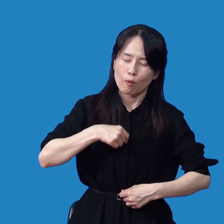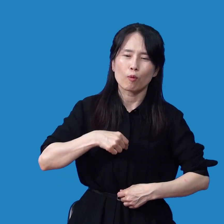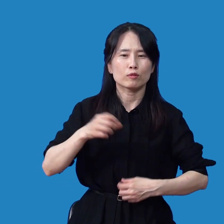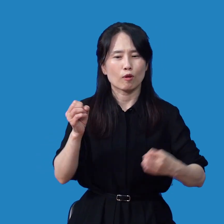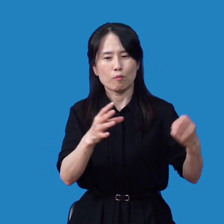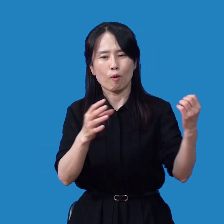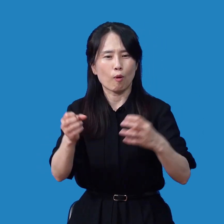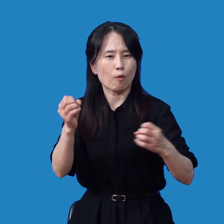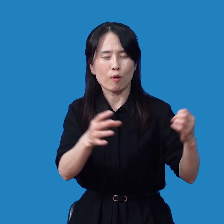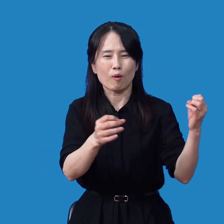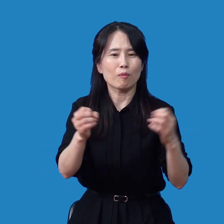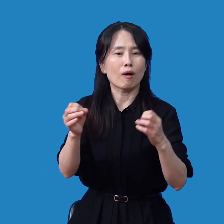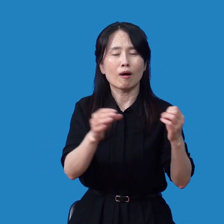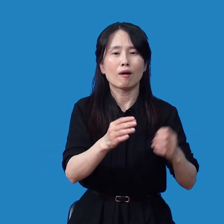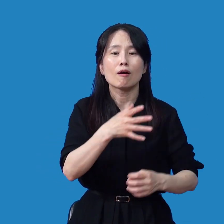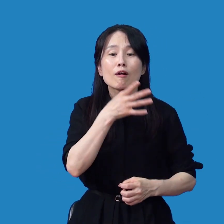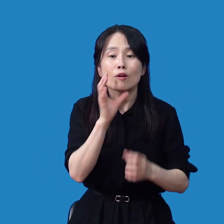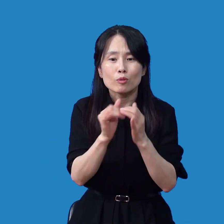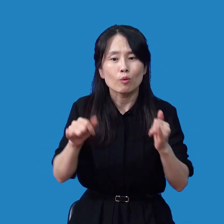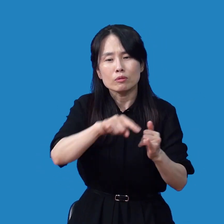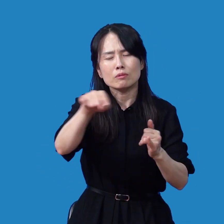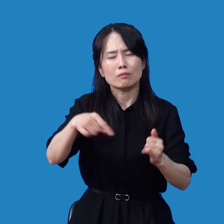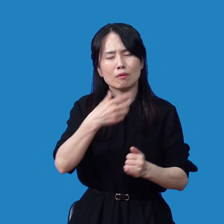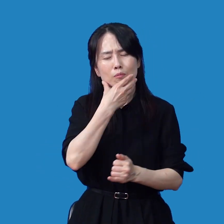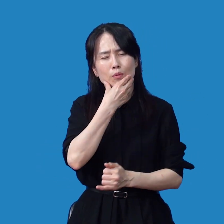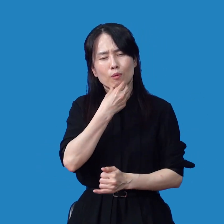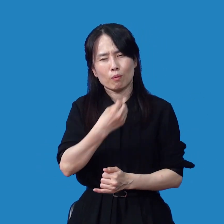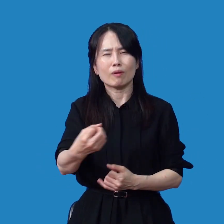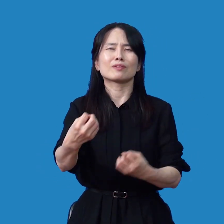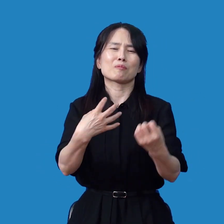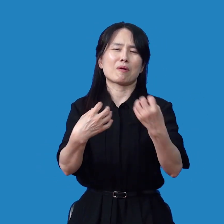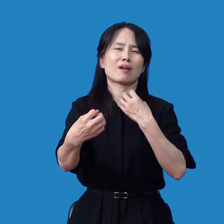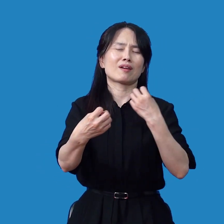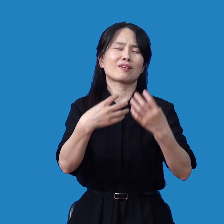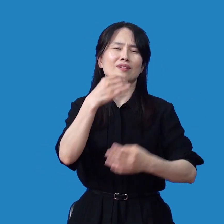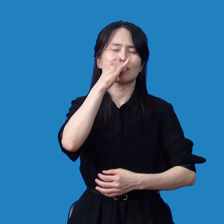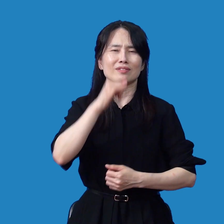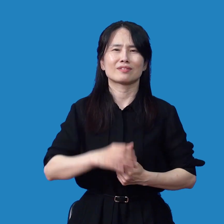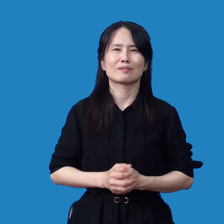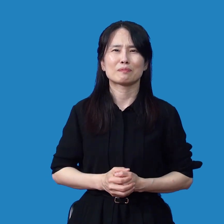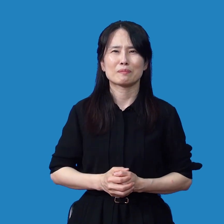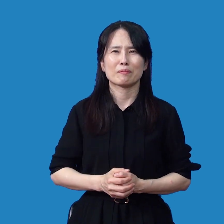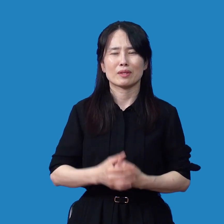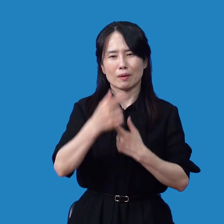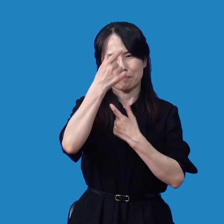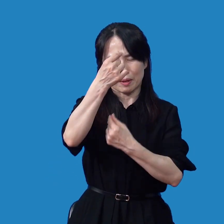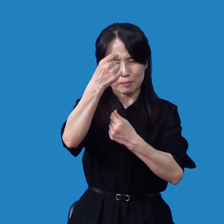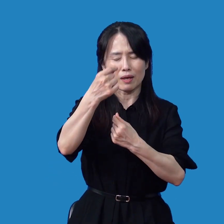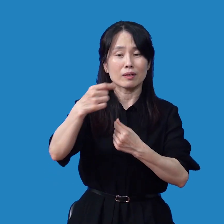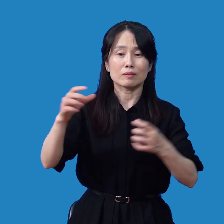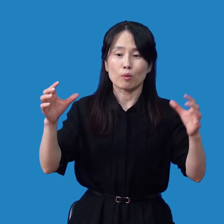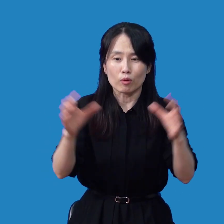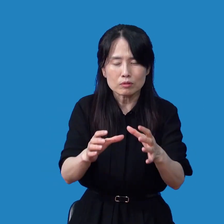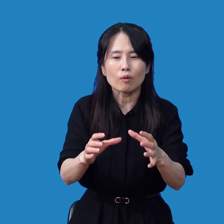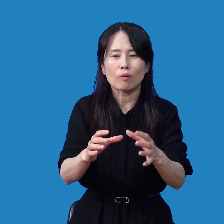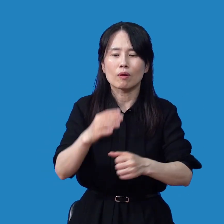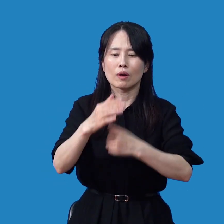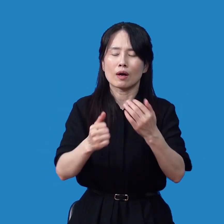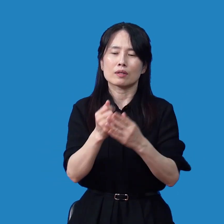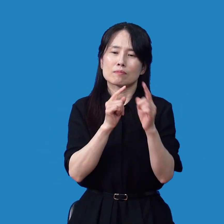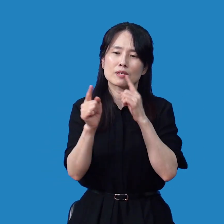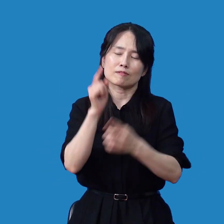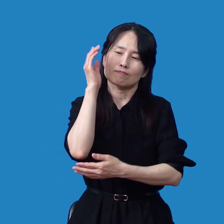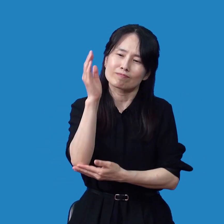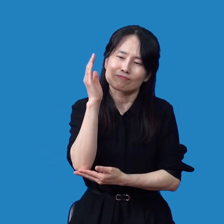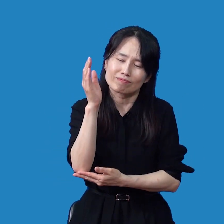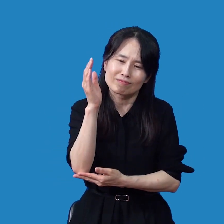것이 도대체 몇십 년 만인지, 이런 요양원에서도 정기적으로 하나님 말씀 나누고 하나님 사랑에 대해서